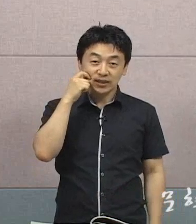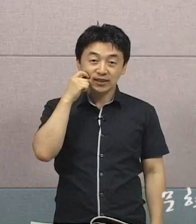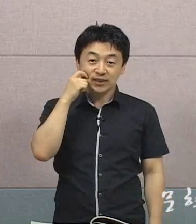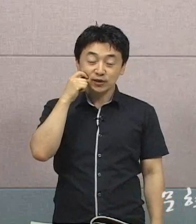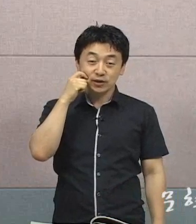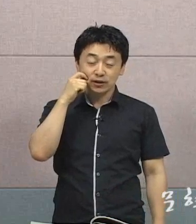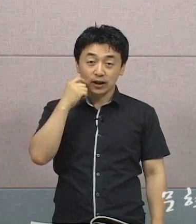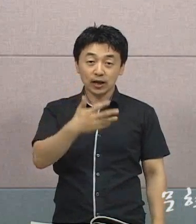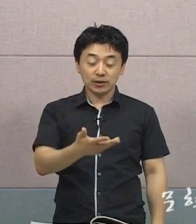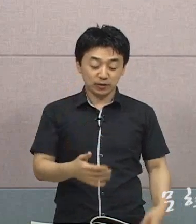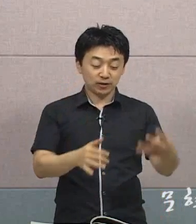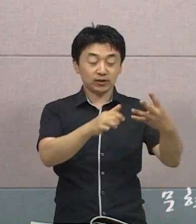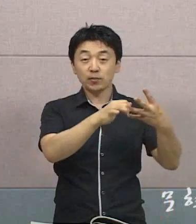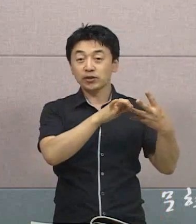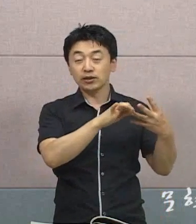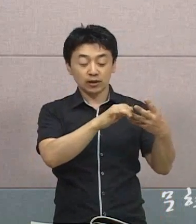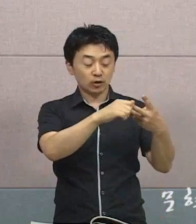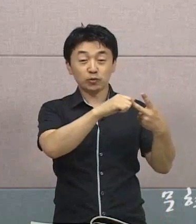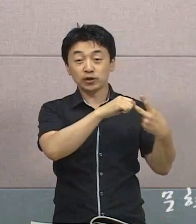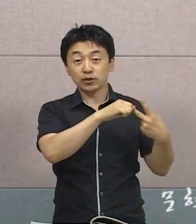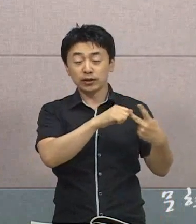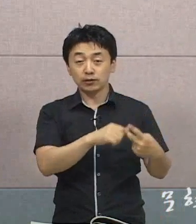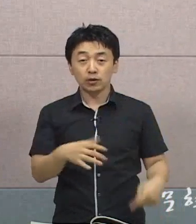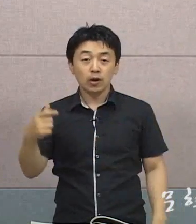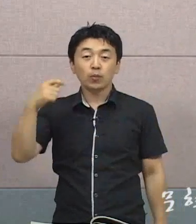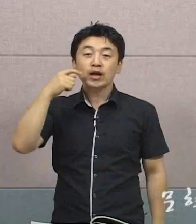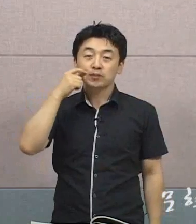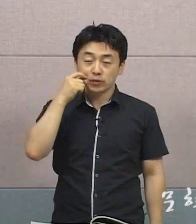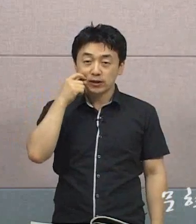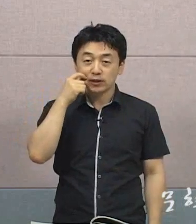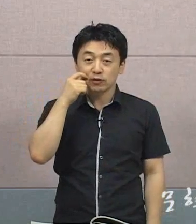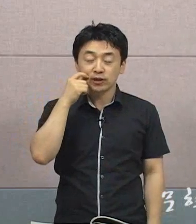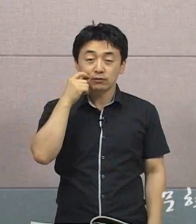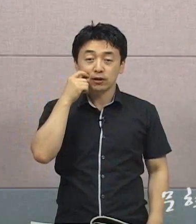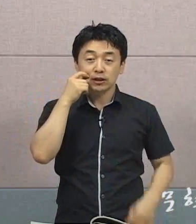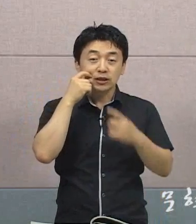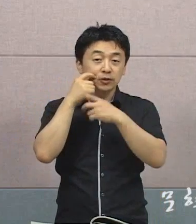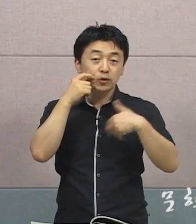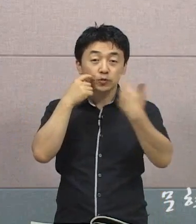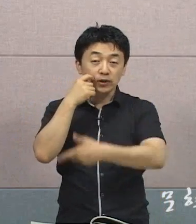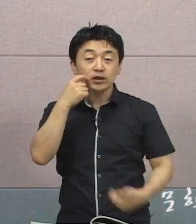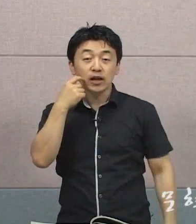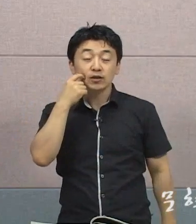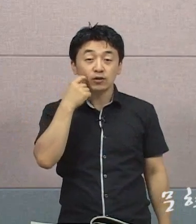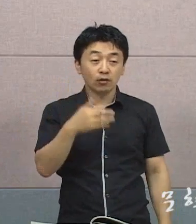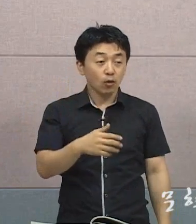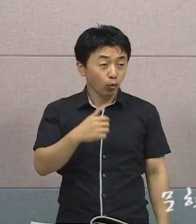못하다라는 단어죠. 아까 말씀드렸듯이 두 번째에 속한 단어인데요. 모양은 못하다라는 수화인데요. 의미로는 완전히 달라져서